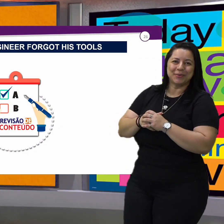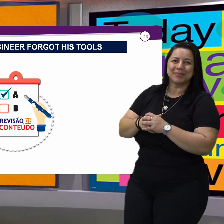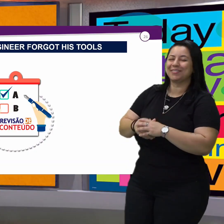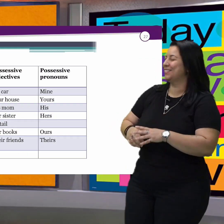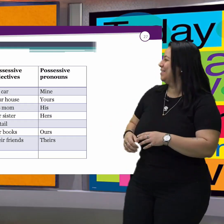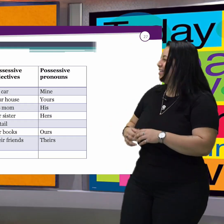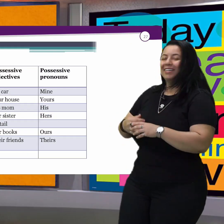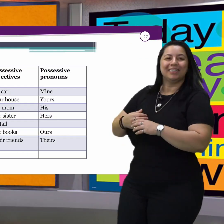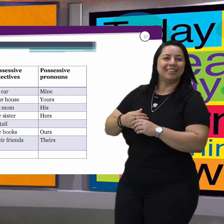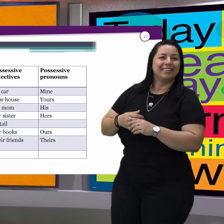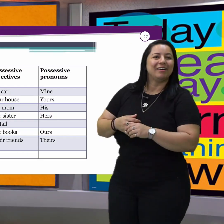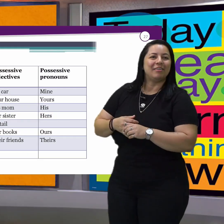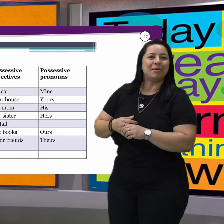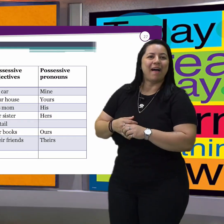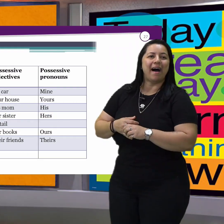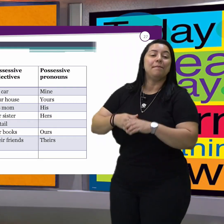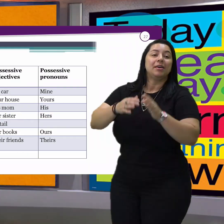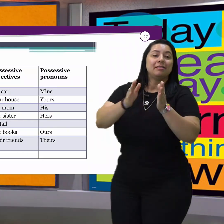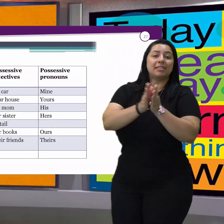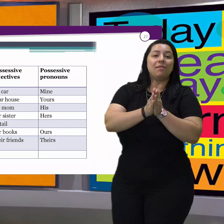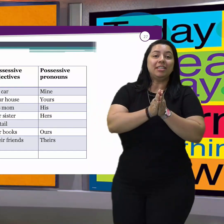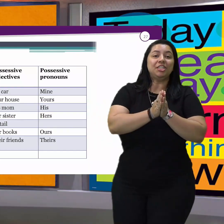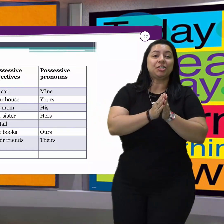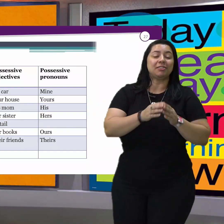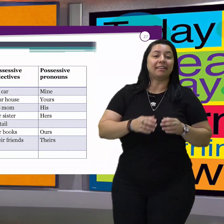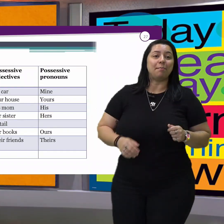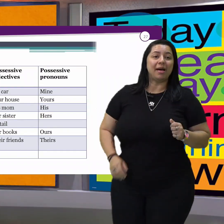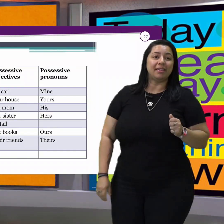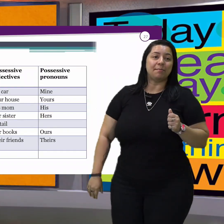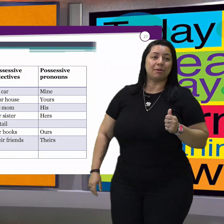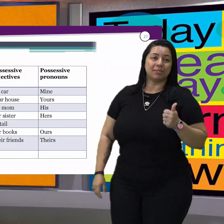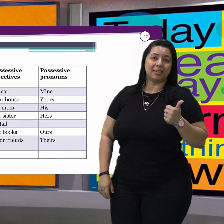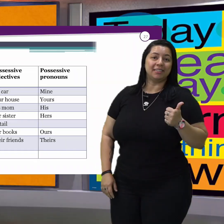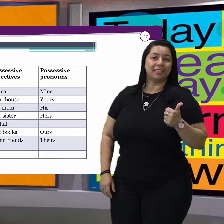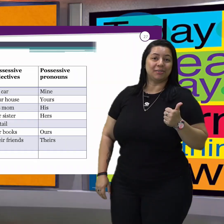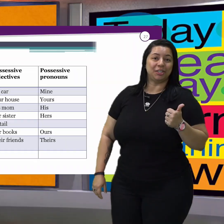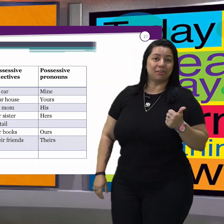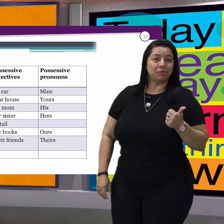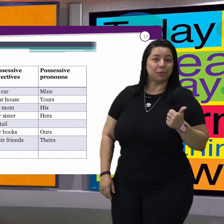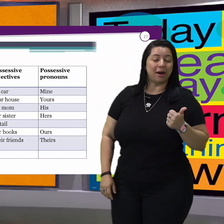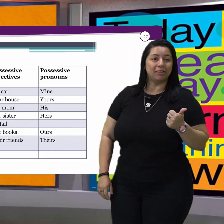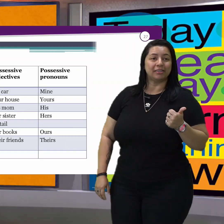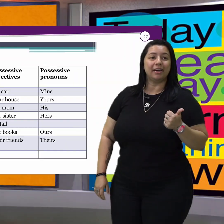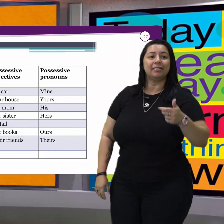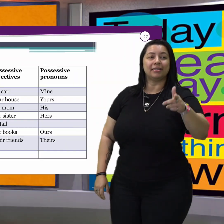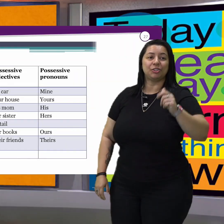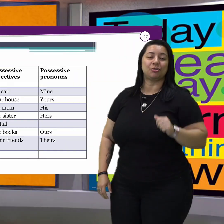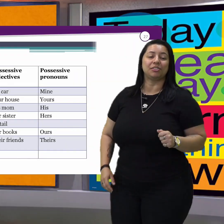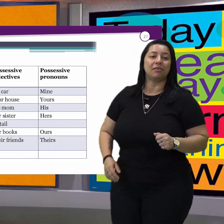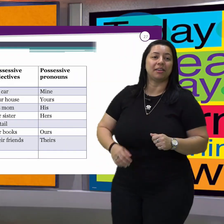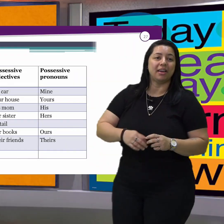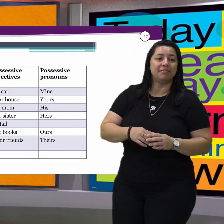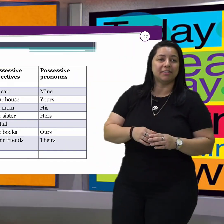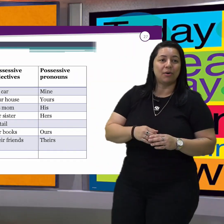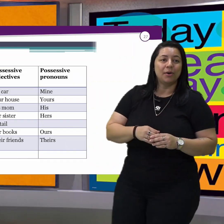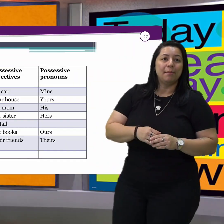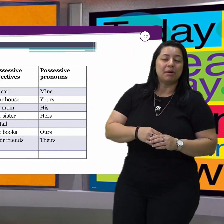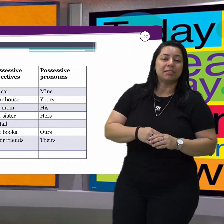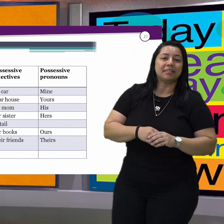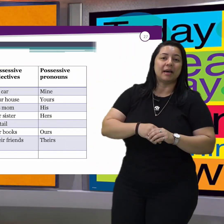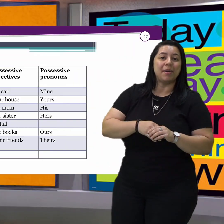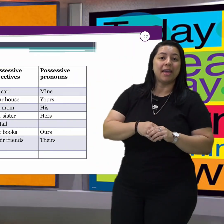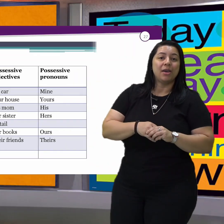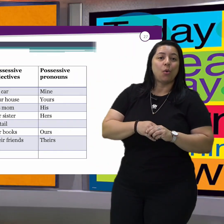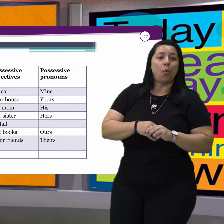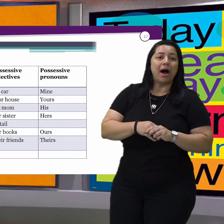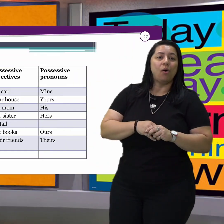his tools. Vamos lá. Então, a gente trouxe a tabelinha para vocês que não tinham na última aula, né? Então, a gente trouxe agora na revisão para